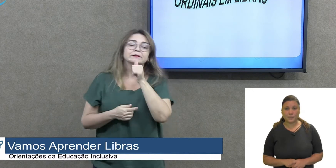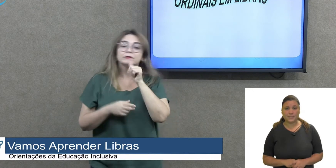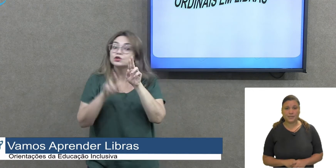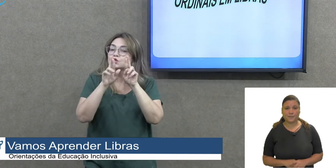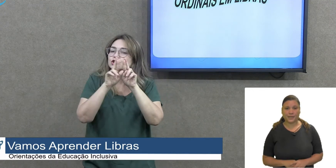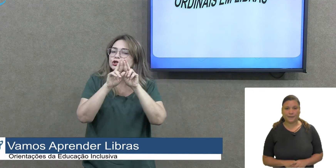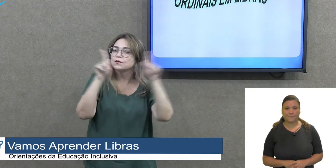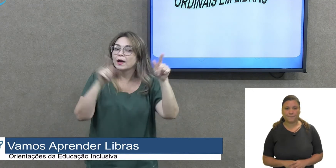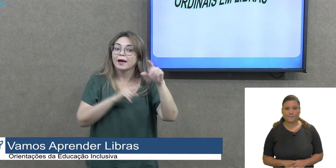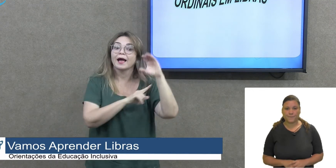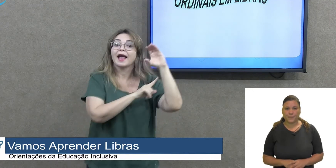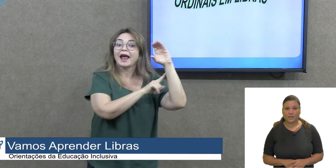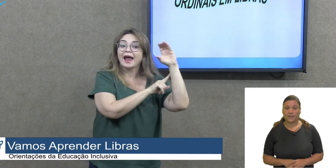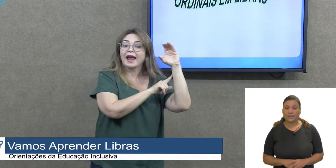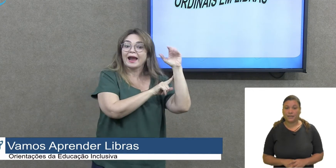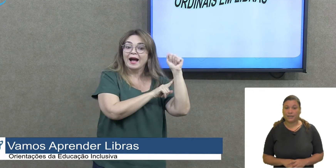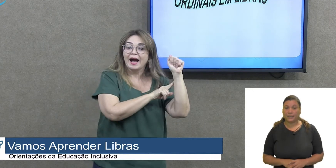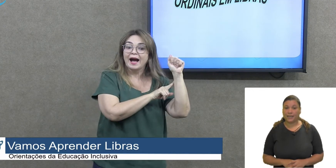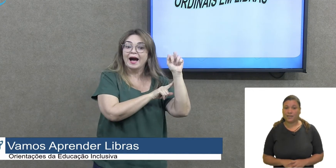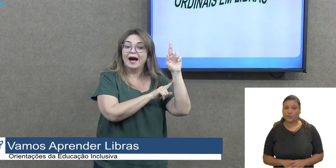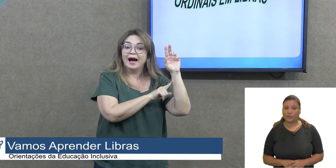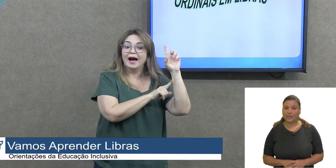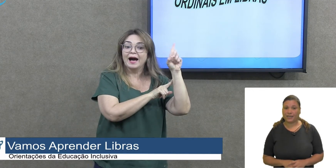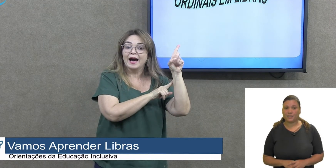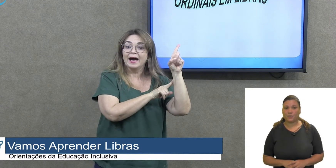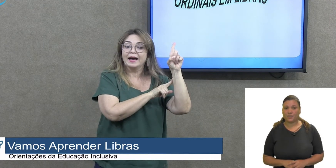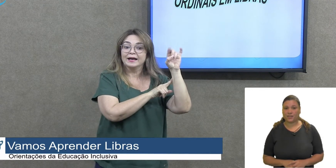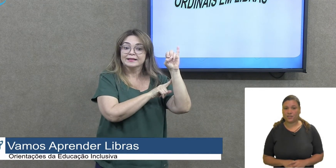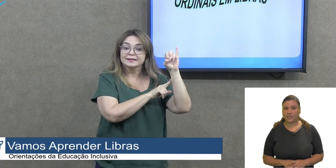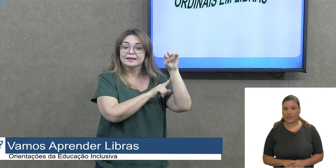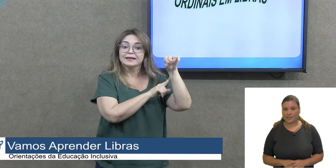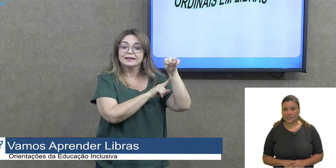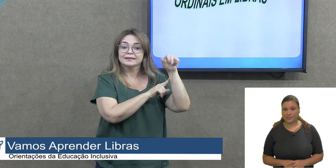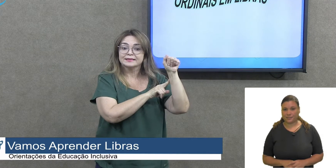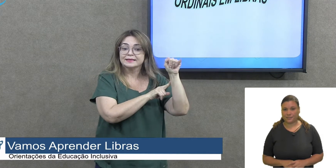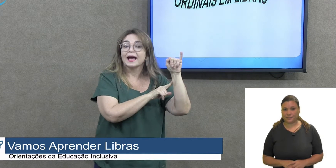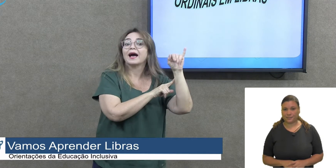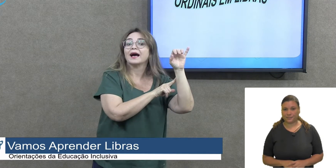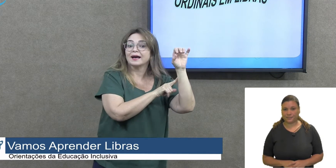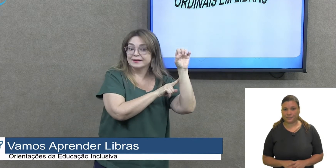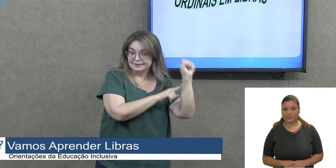Em libras também. Tem diferença dos cardinais.